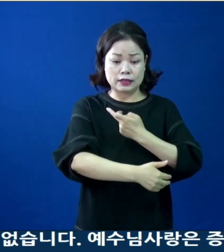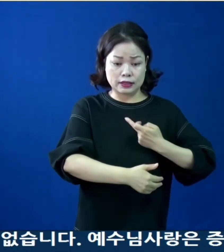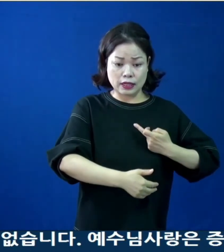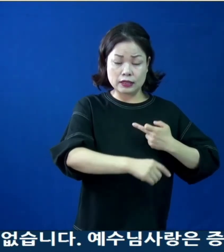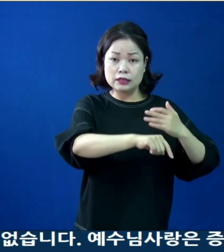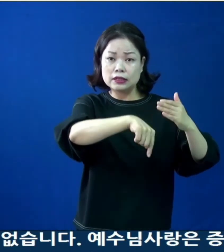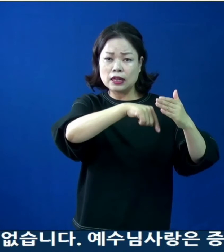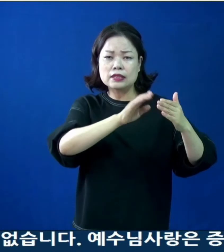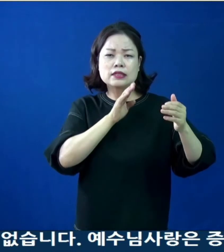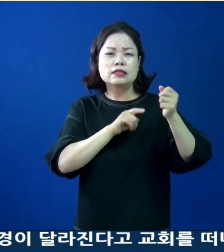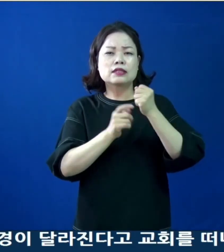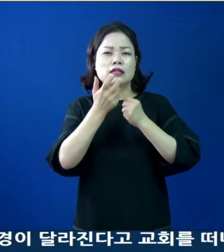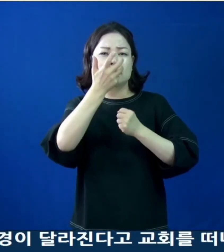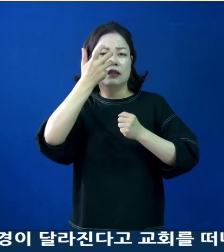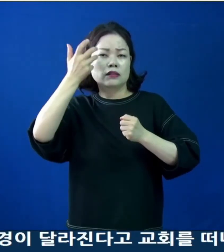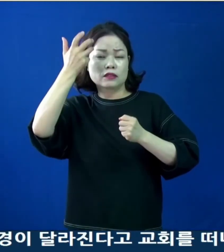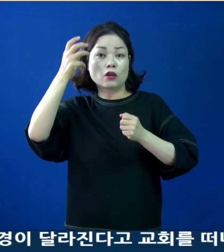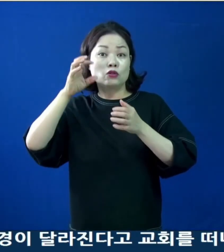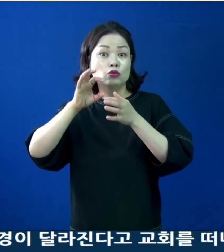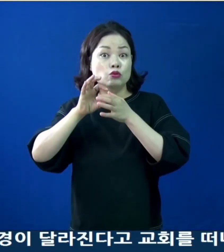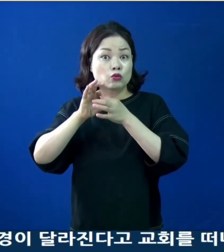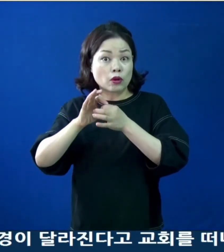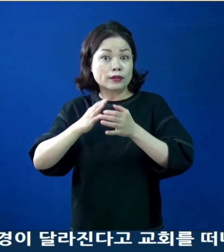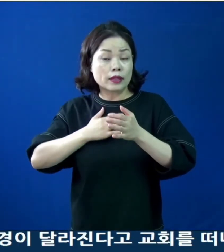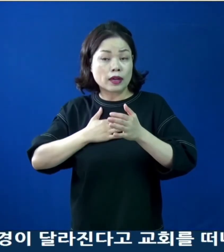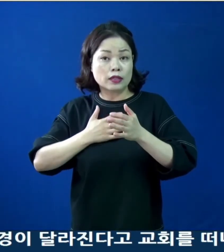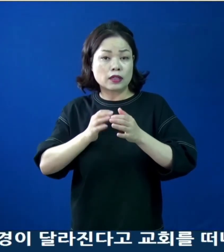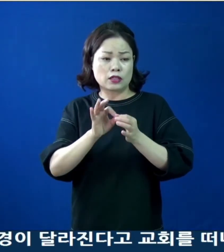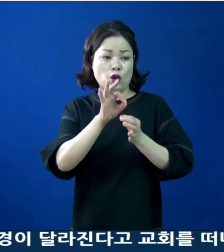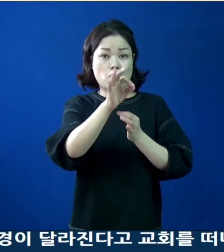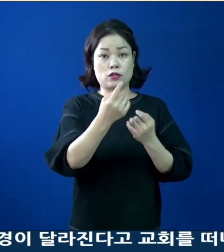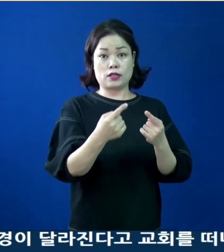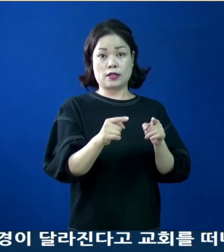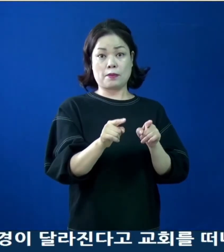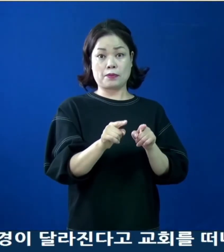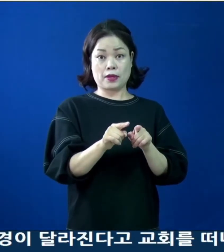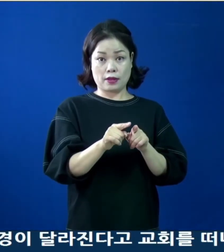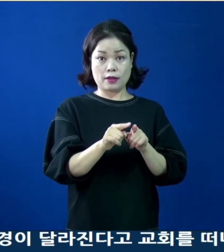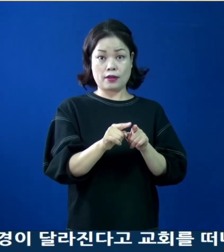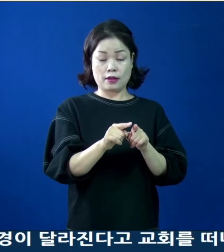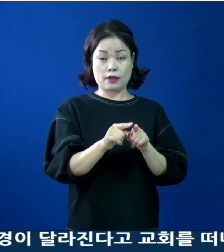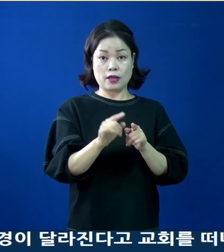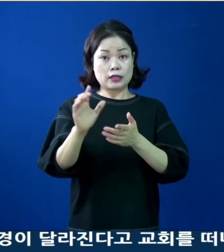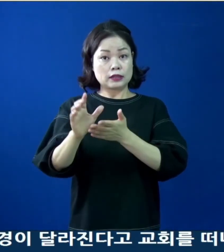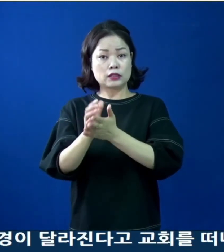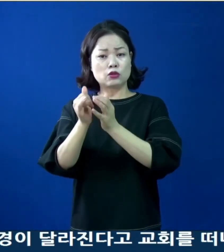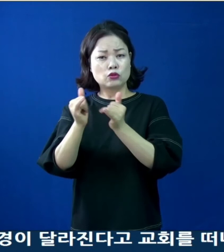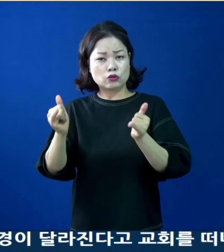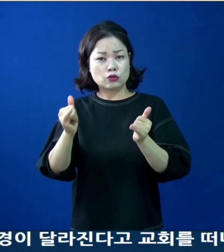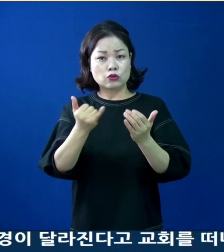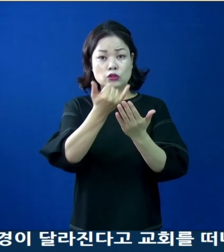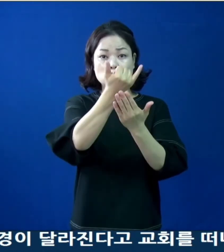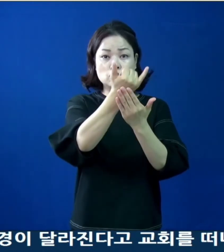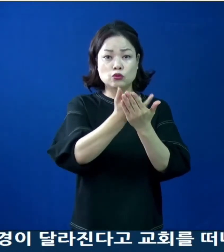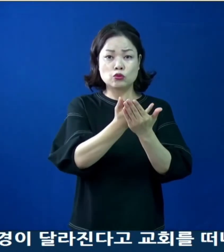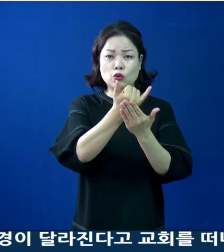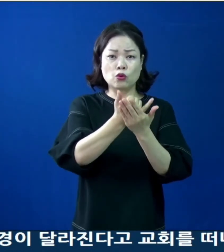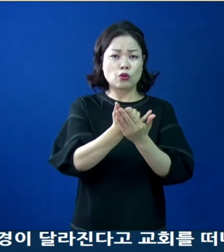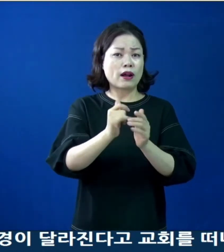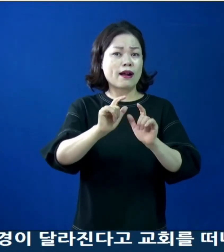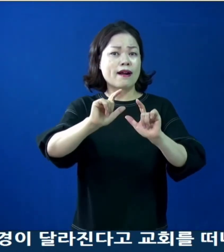그 안에 진리의 영, 성령을 통해서 내가 그와 영원히 함께하겠다고. 그리스도인은 고아가